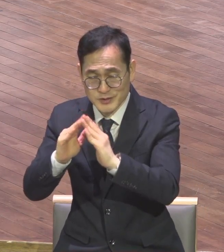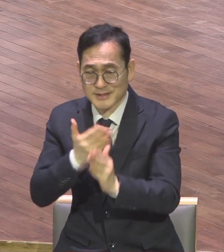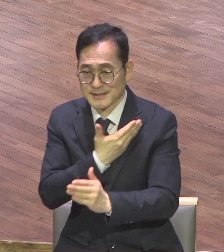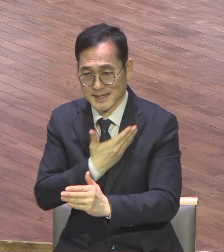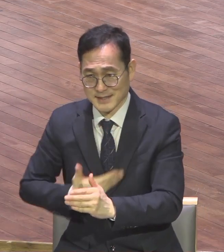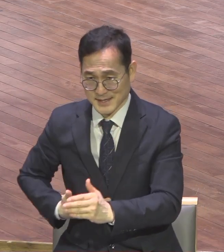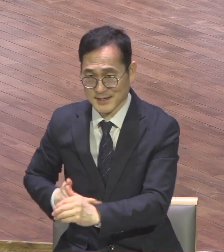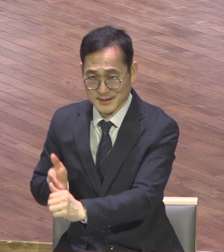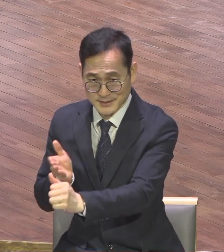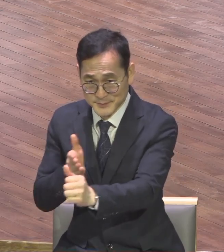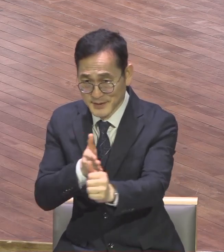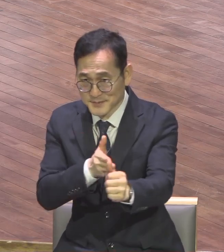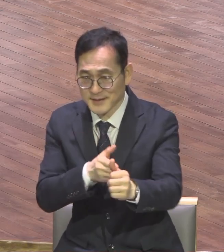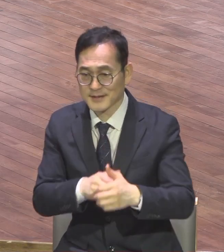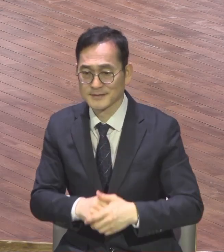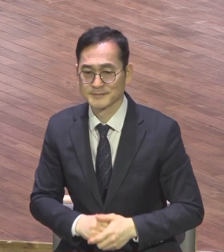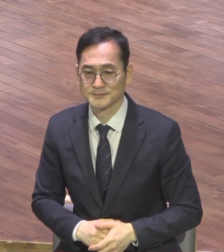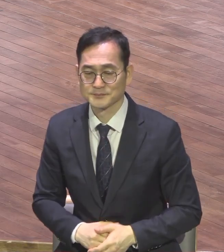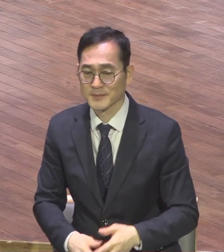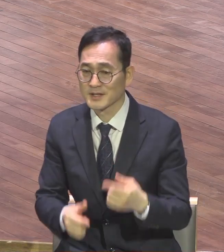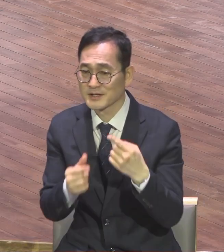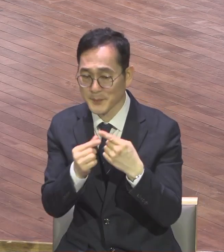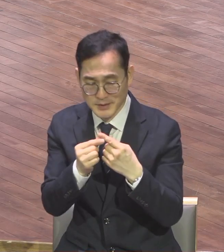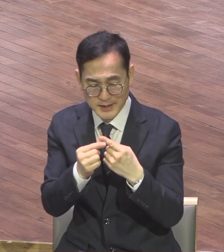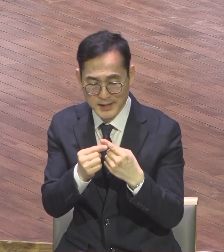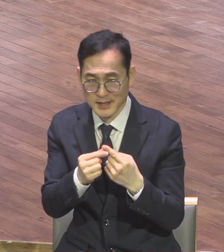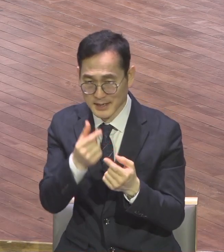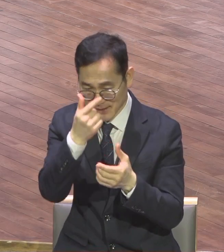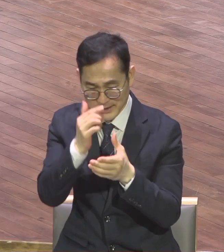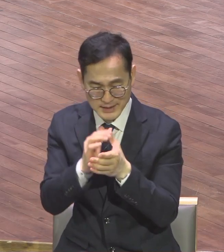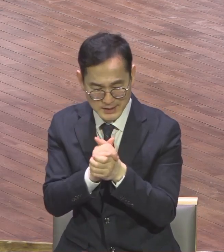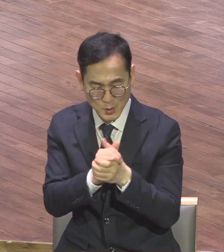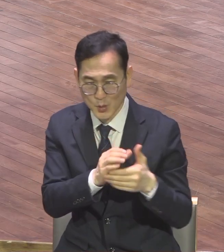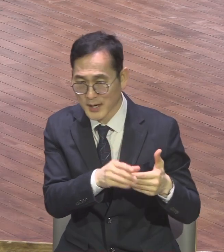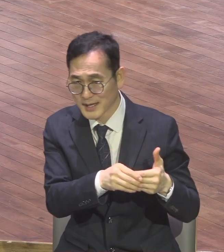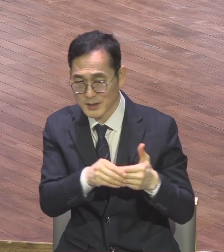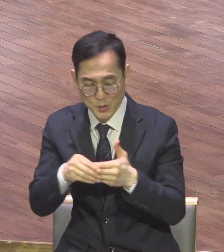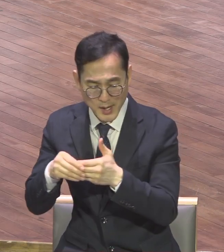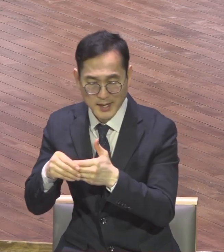주님으로 축복합니다. 그럼 첫째로 기도가 이끄는 현장 변화입니다.